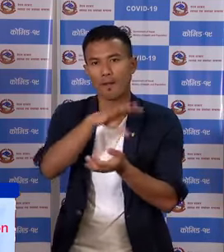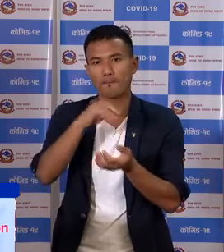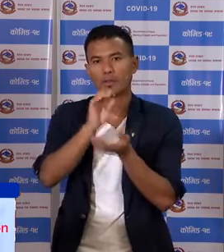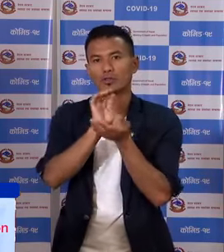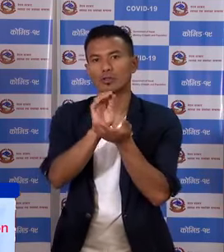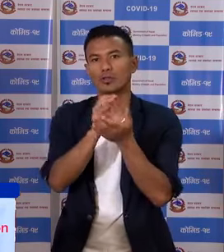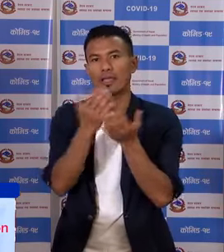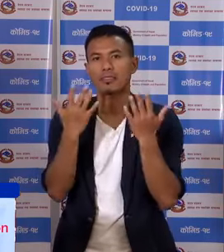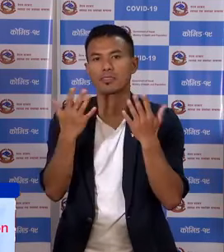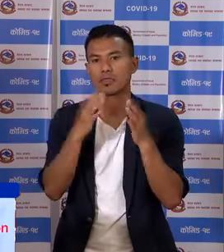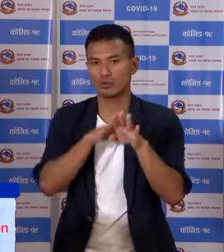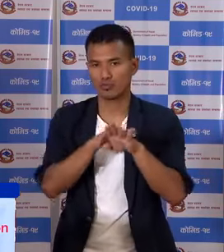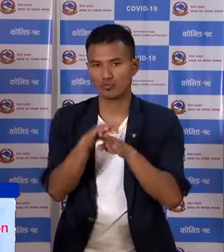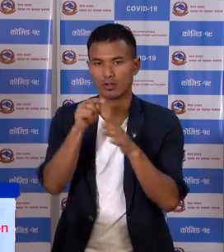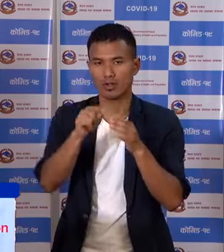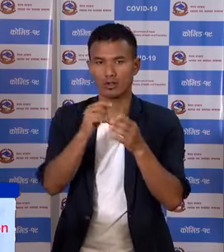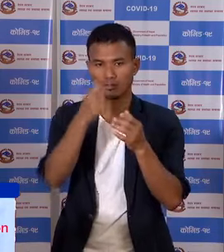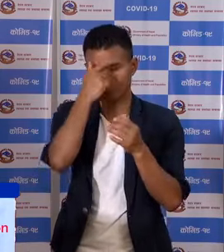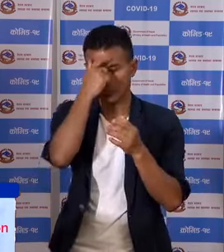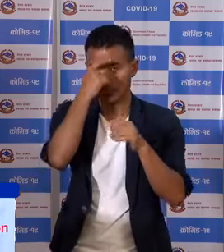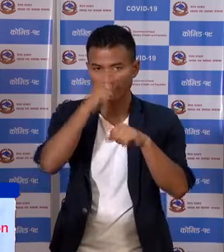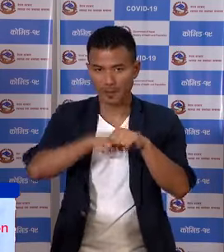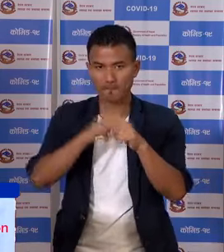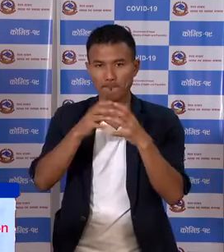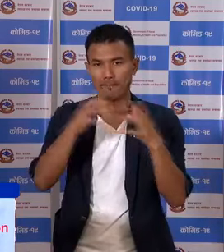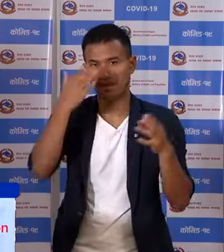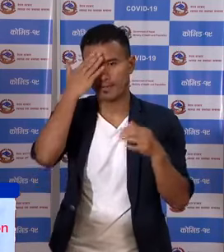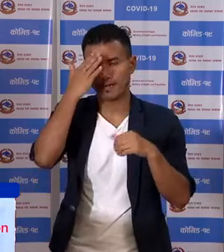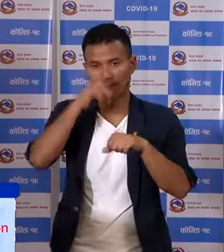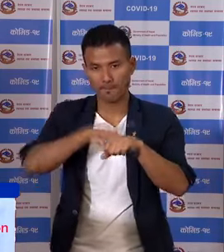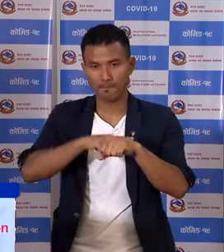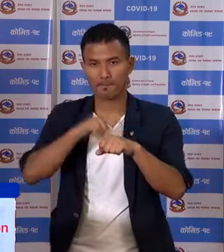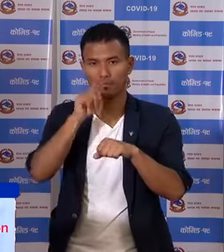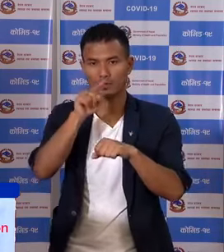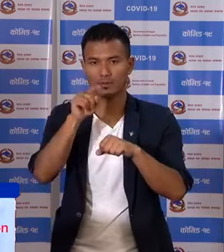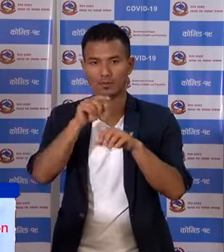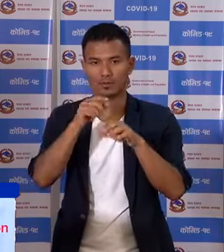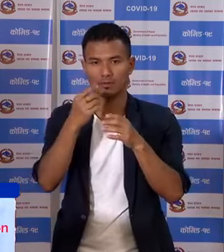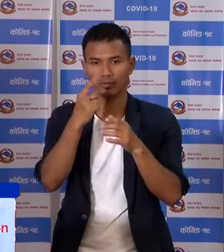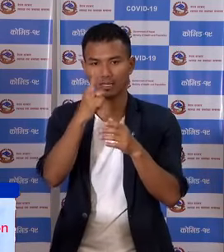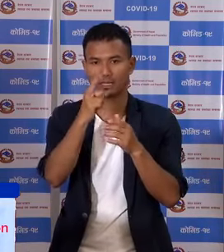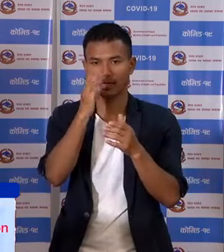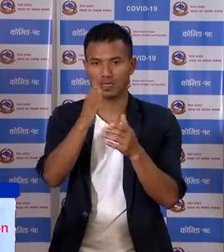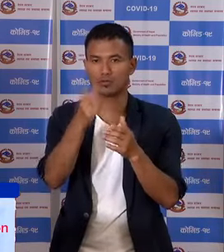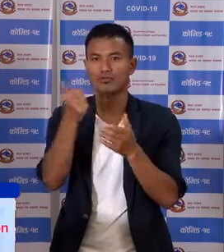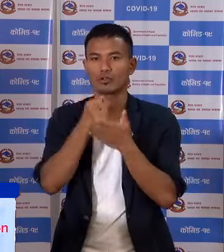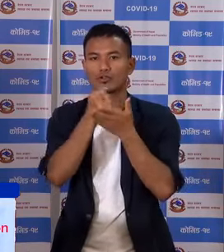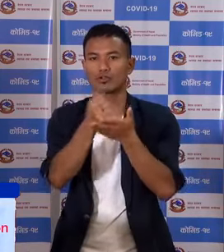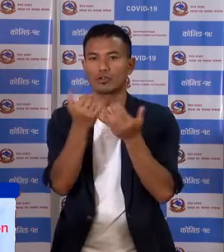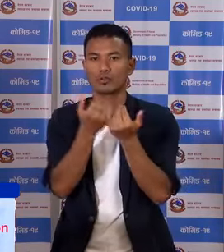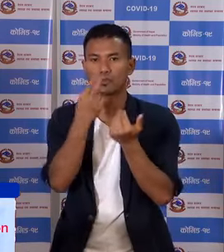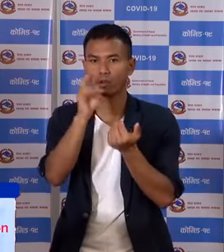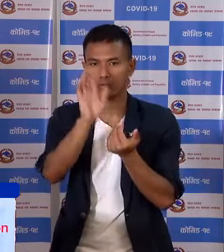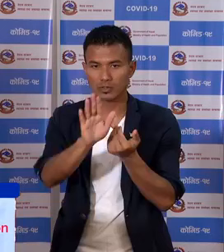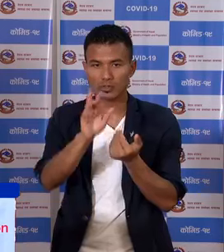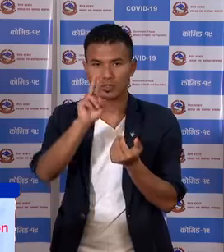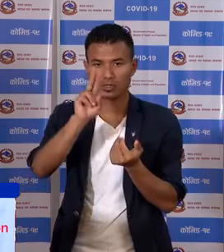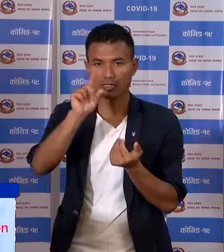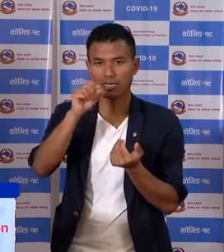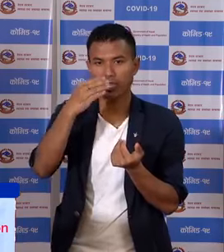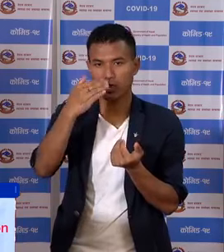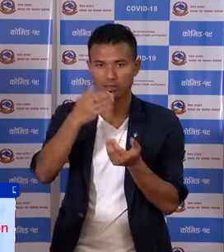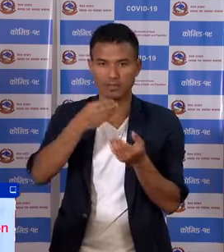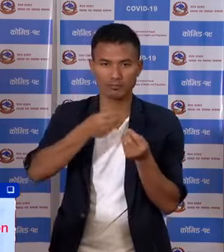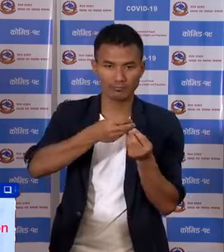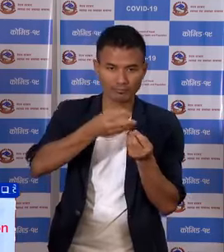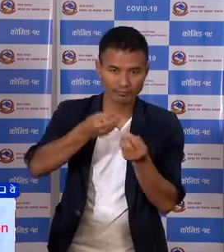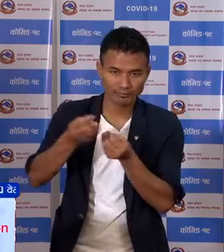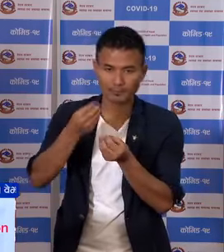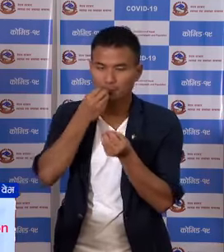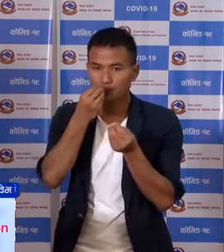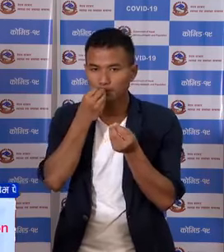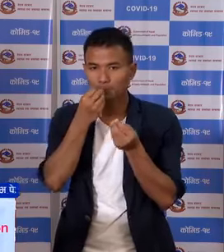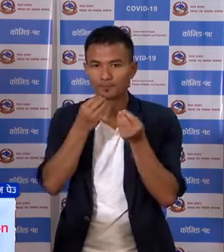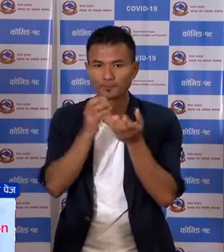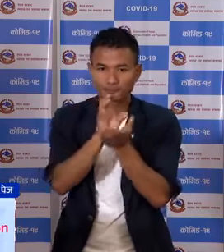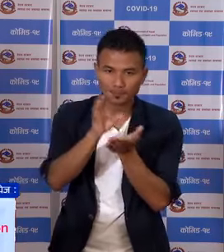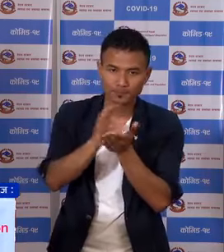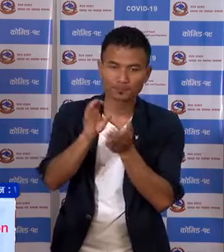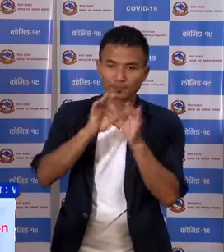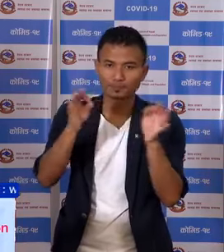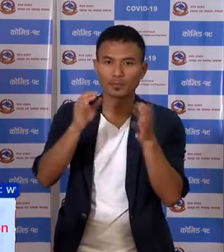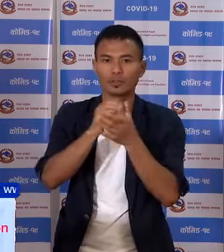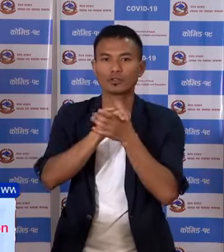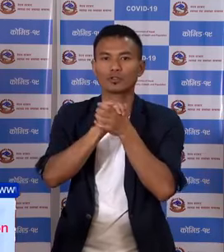रूंग